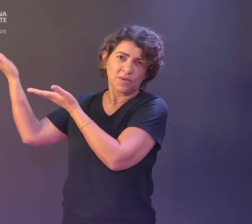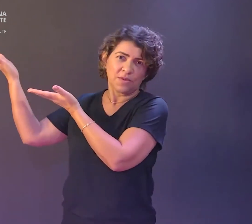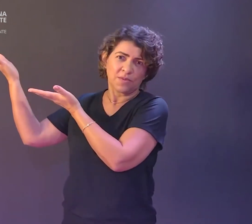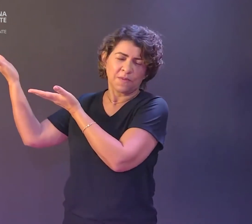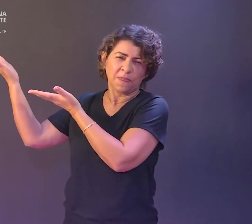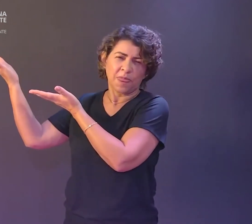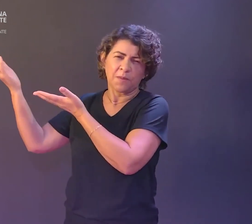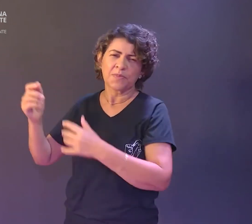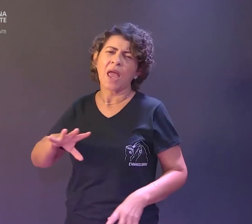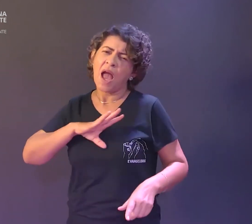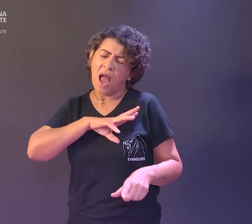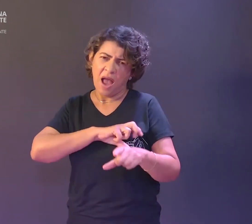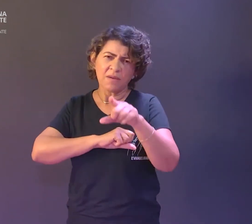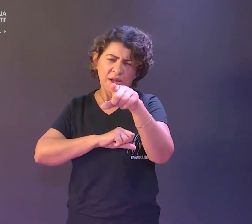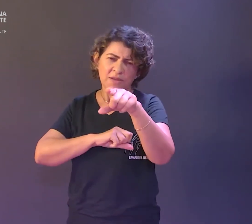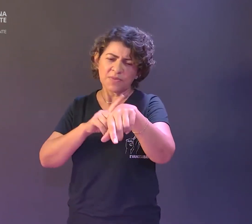Querido, este é um momento que você